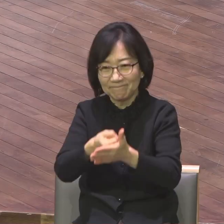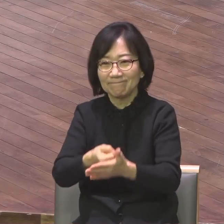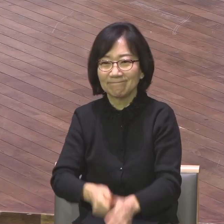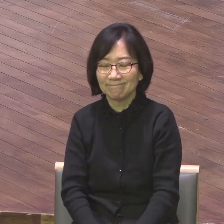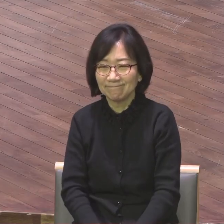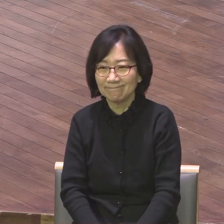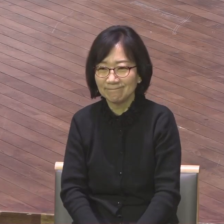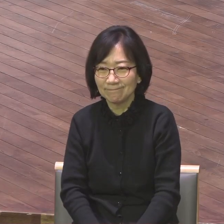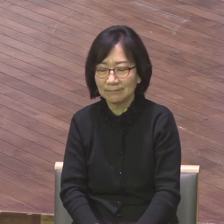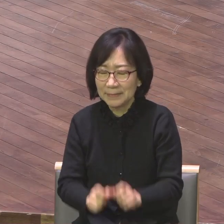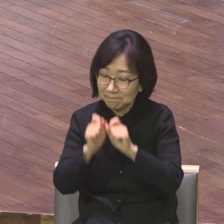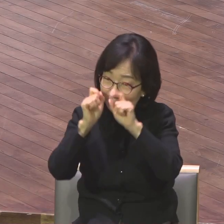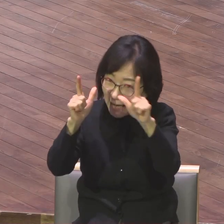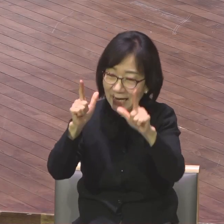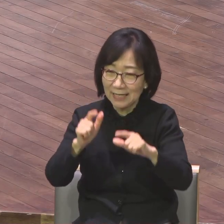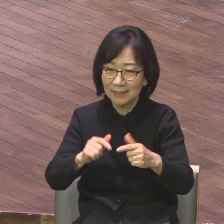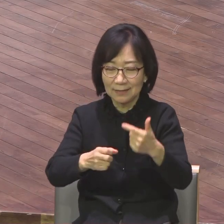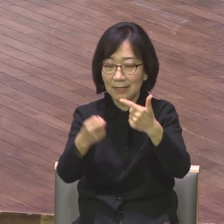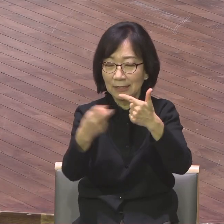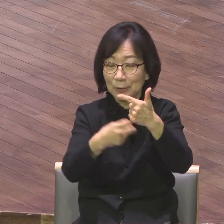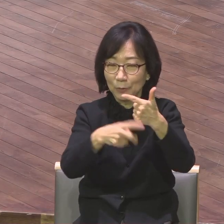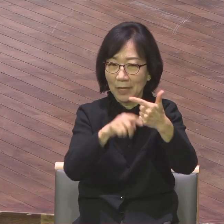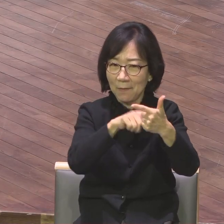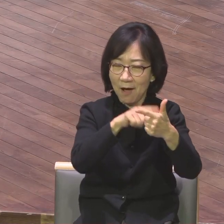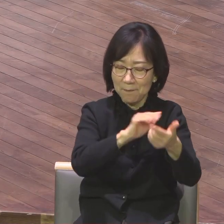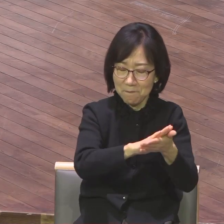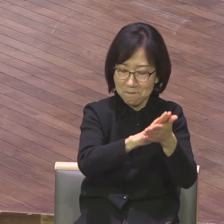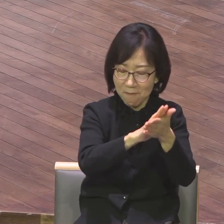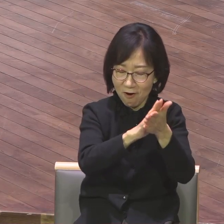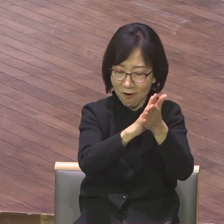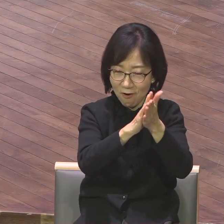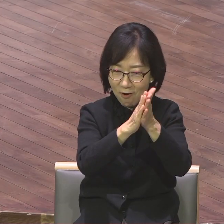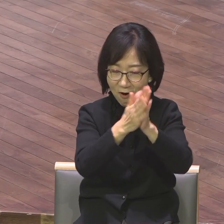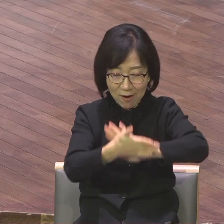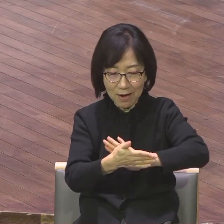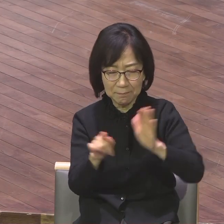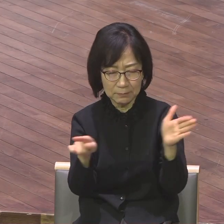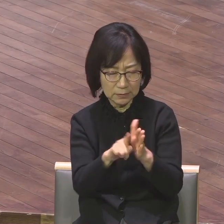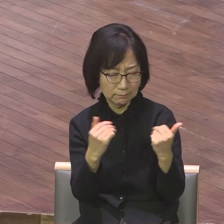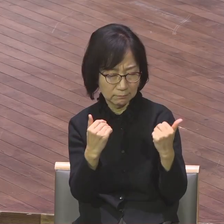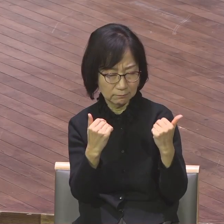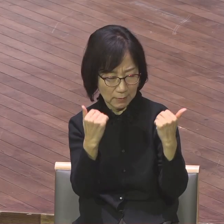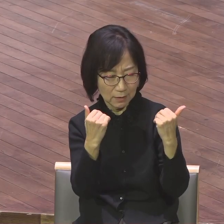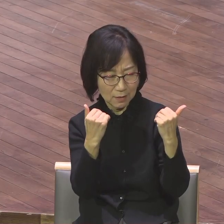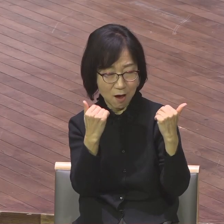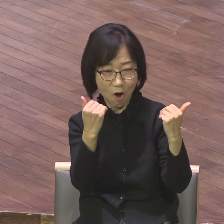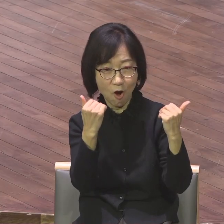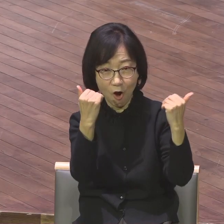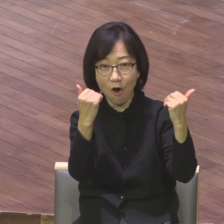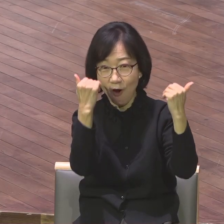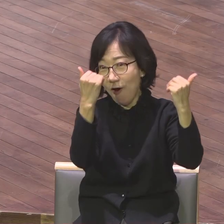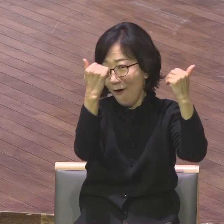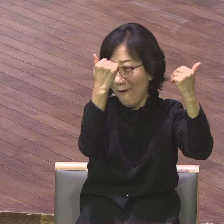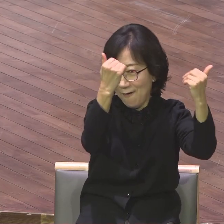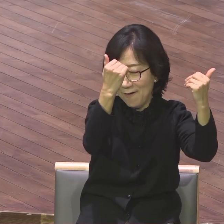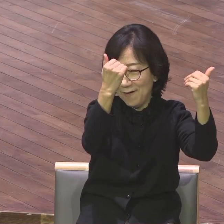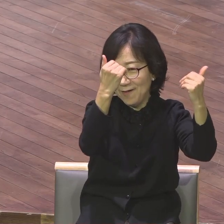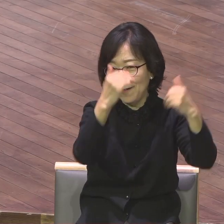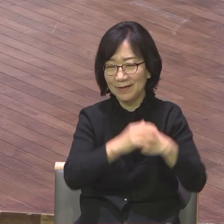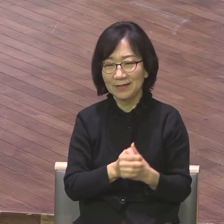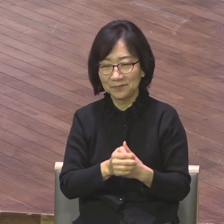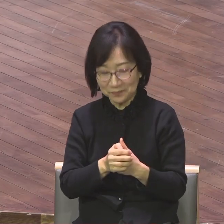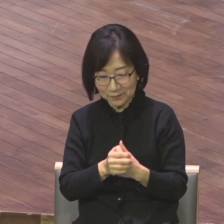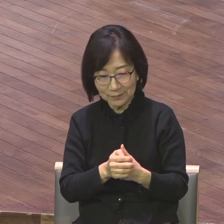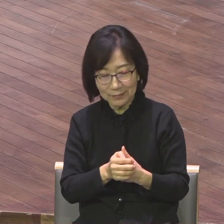이런 니고데모의 이 변화와 성장의 모습을 보면서 우리는 다른 영혼의